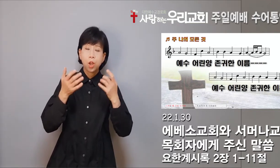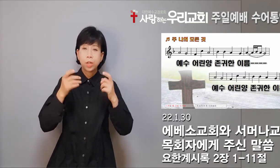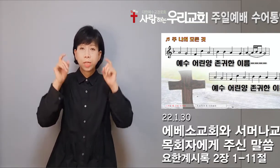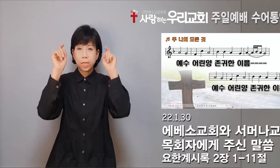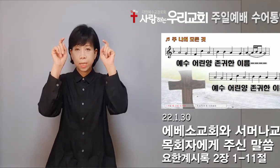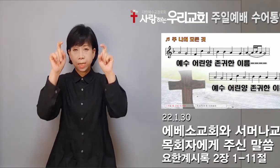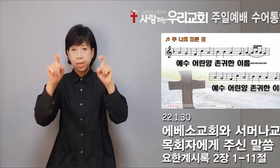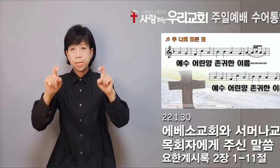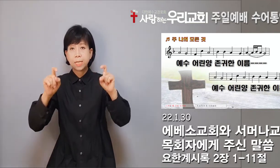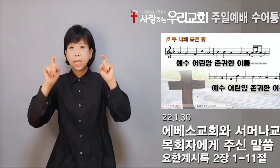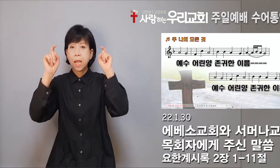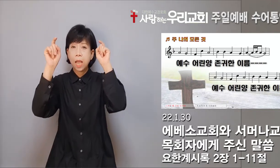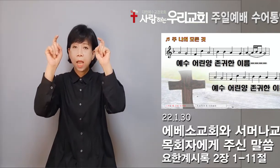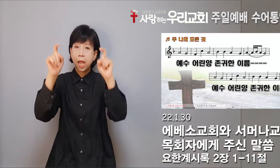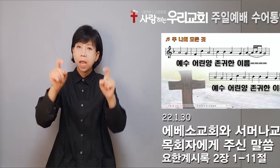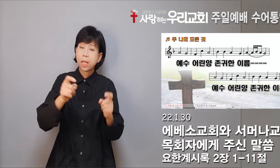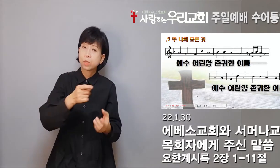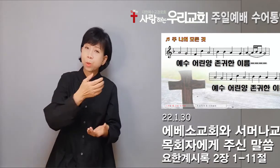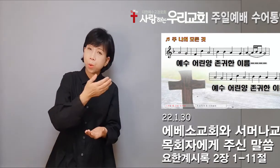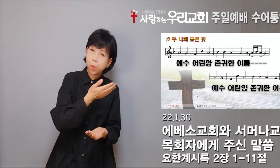어린 양